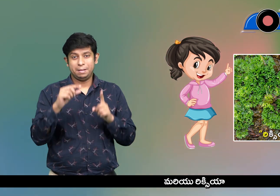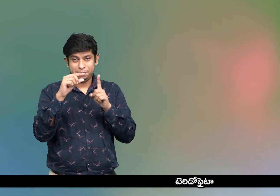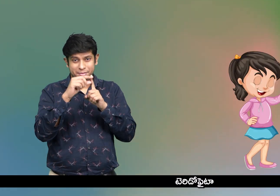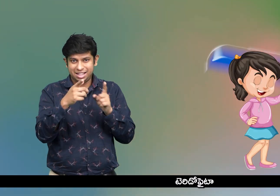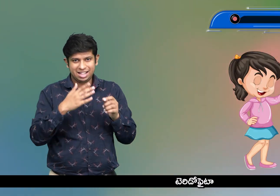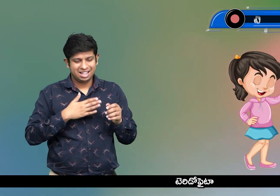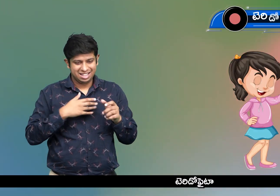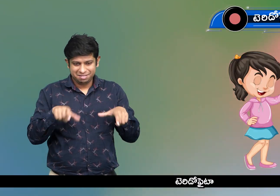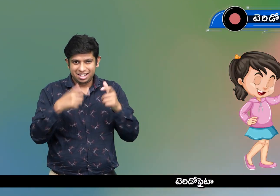టెరిడోఫైటా,